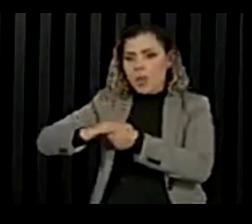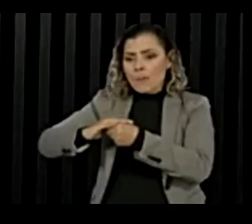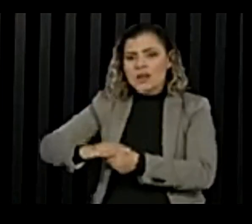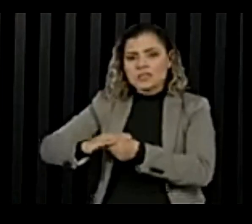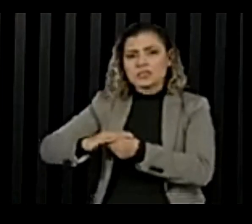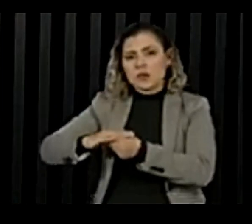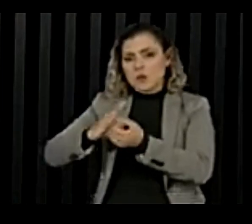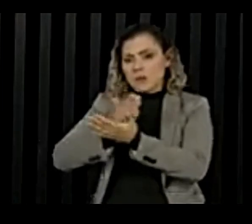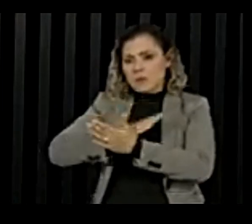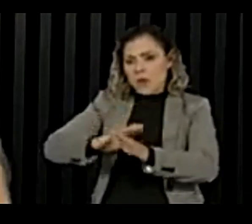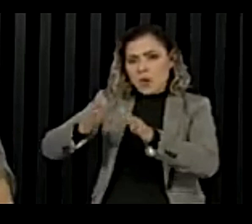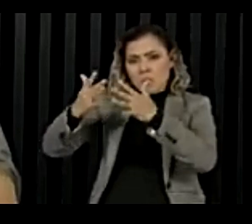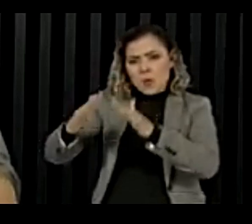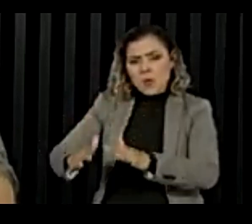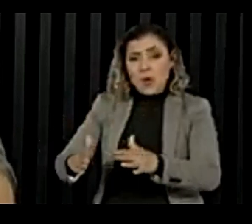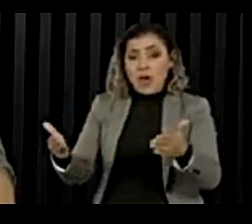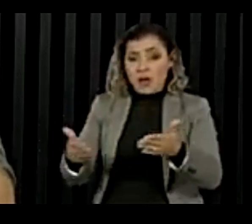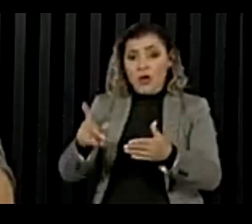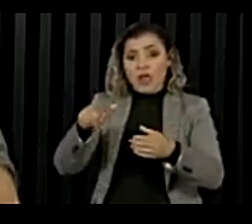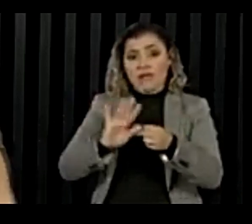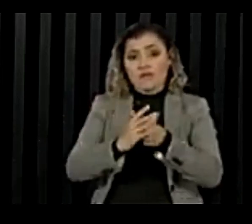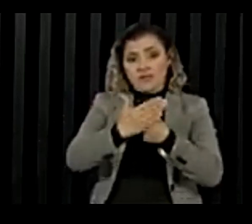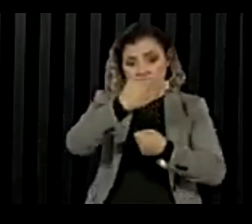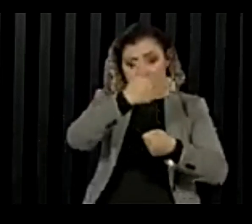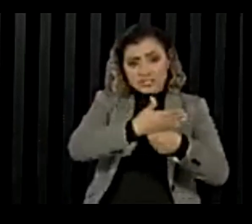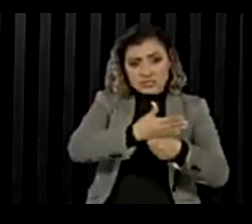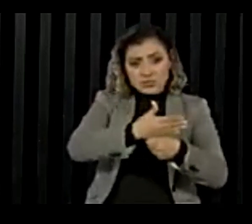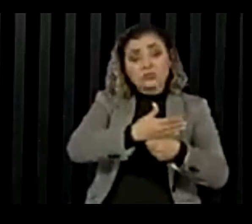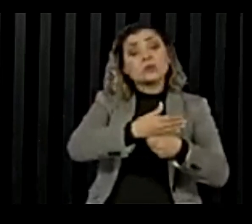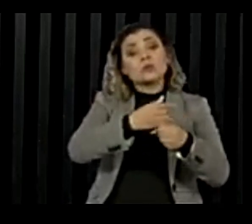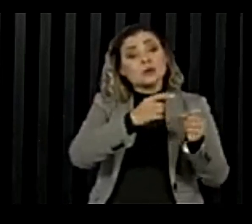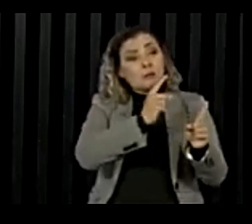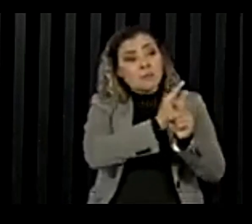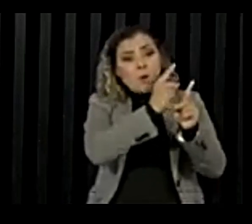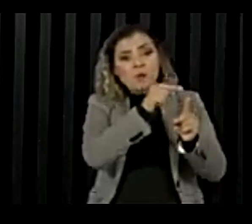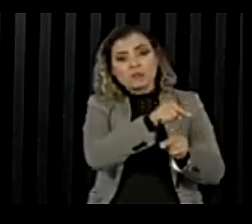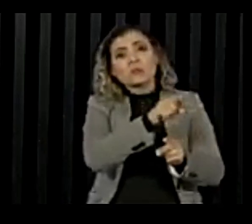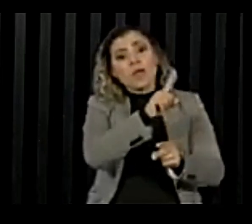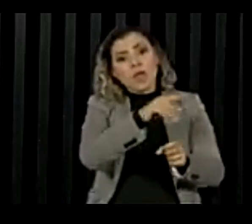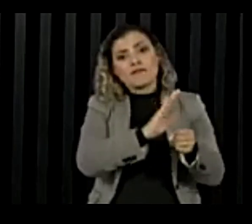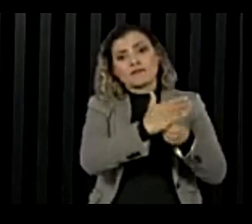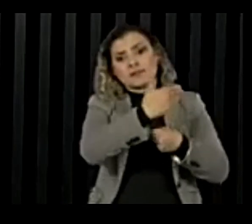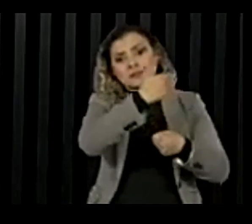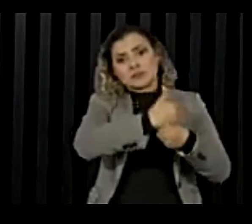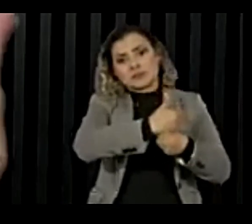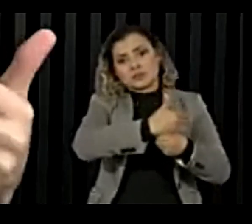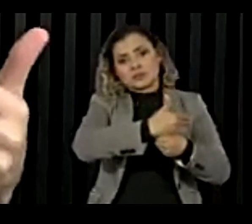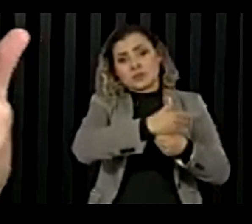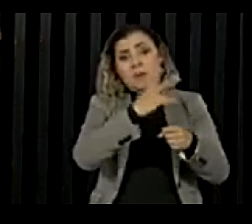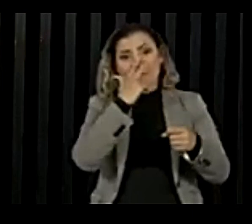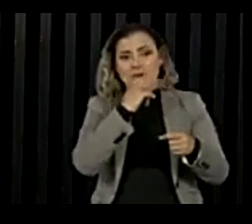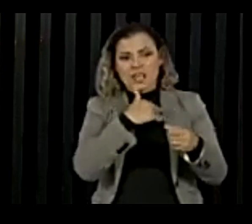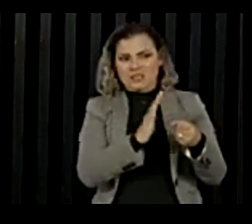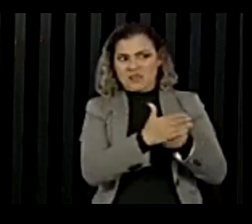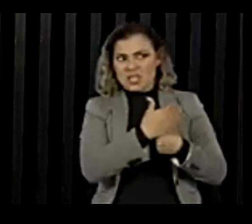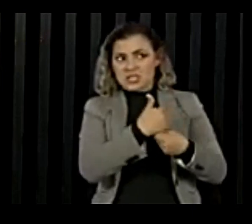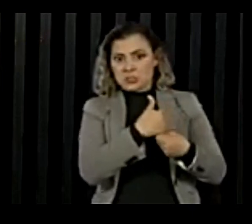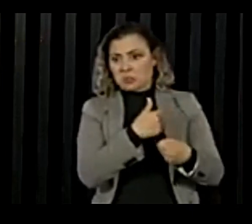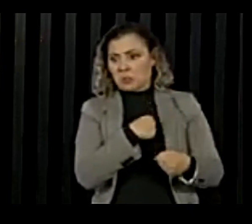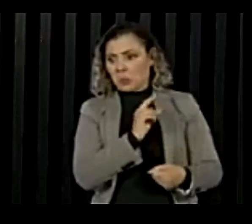de opressão que a gente chama de fascismo e que tem identificação com o fascismo, sim, mas parece que o uso dessa palavra afasta as